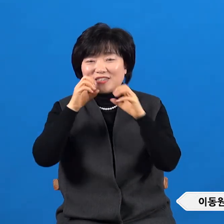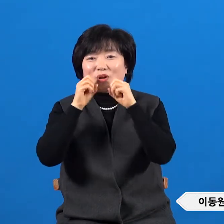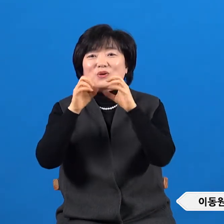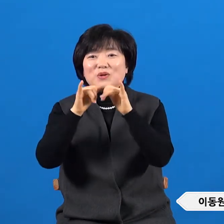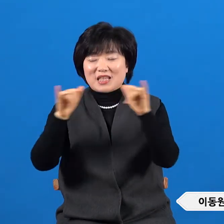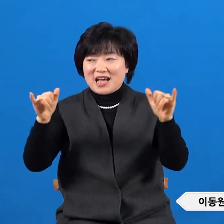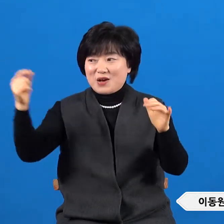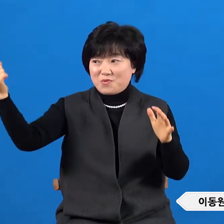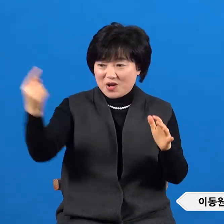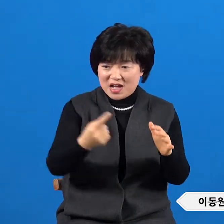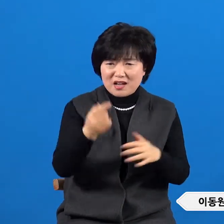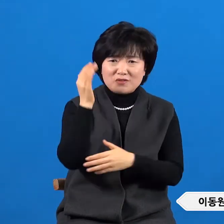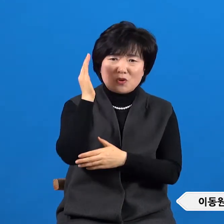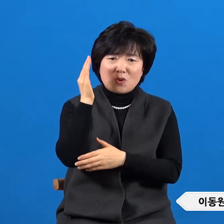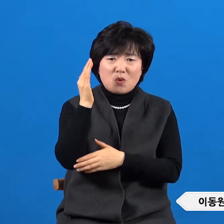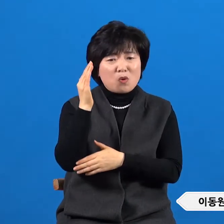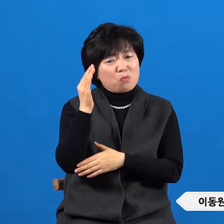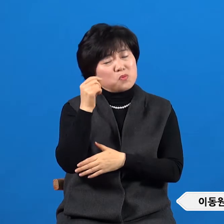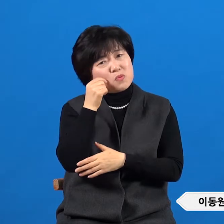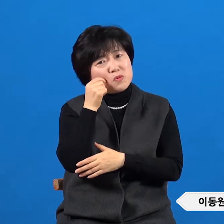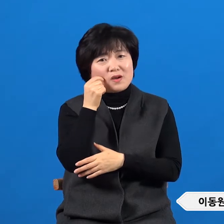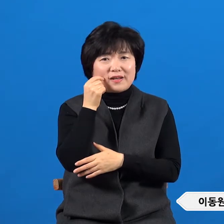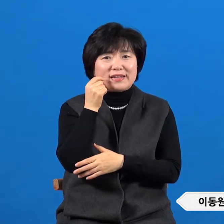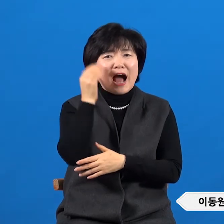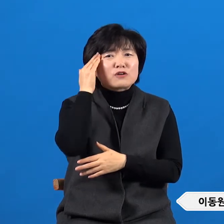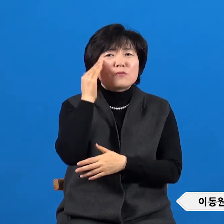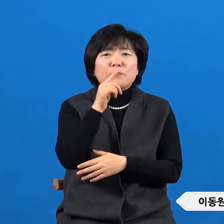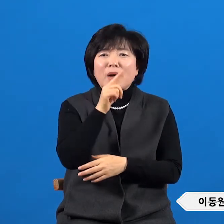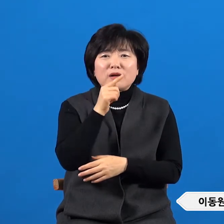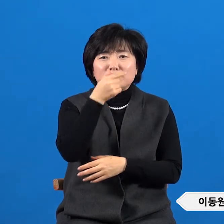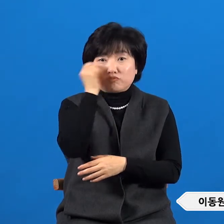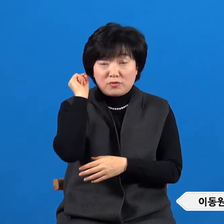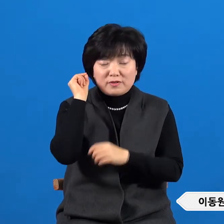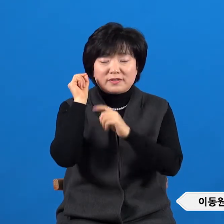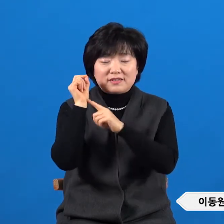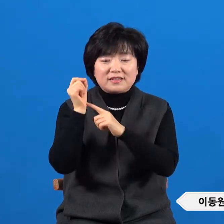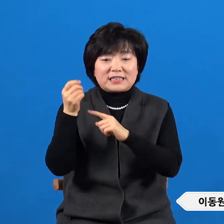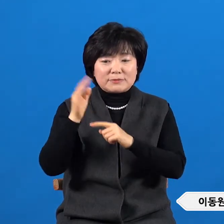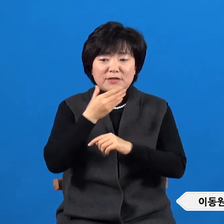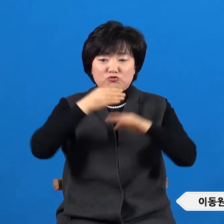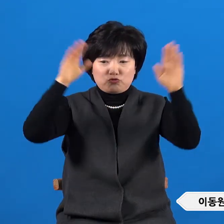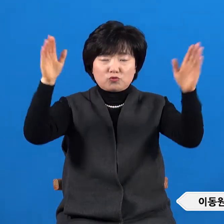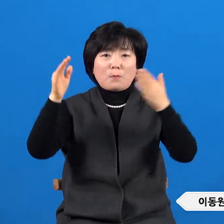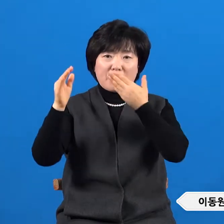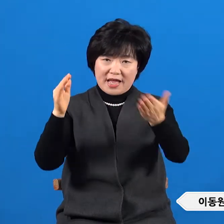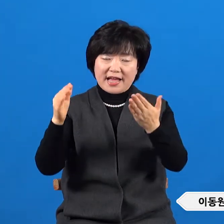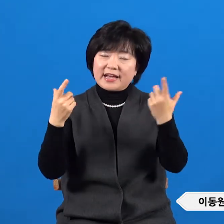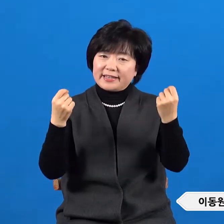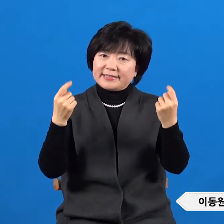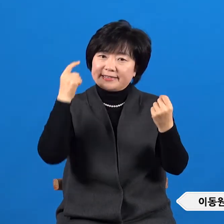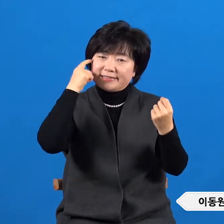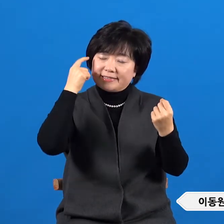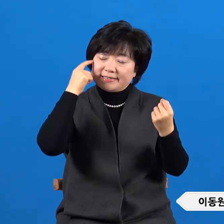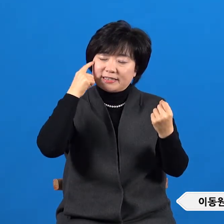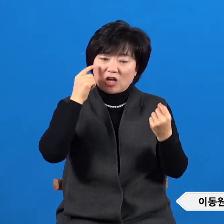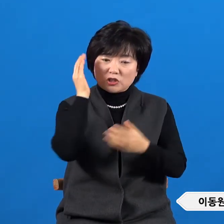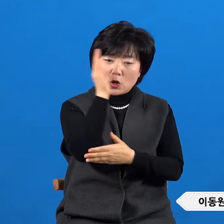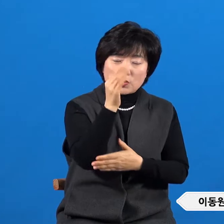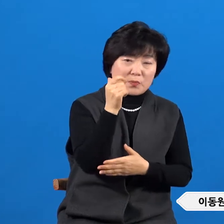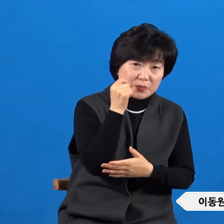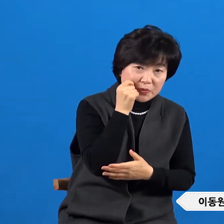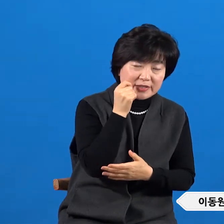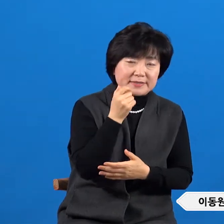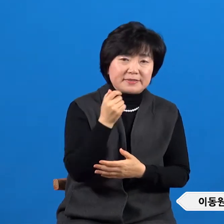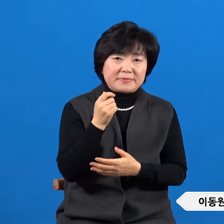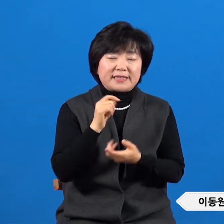선교사 한 분이 아직 설교는 못해도 축도는 할 수 있다고 생각했습니다. 그래서 한국말로 축도를 하기